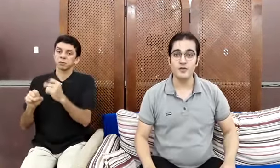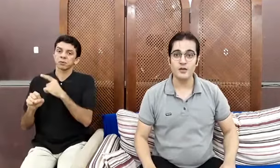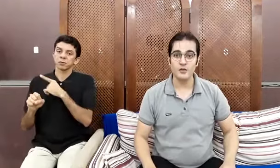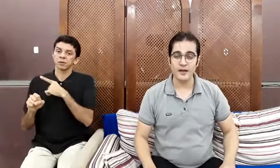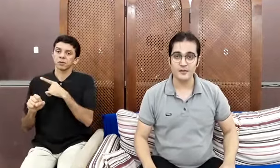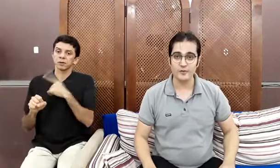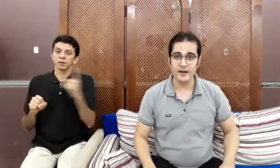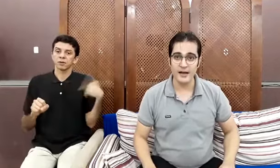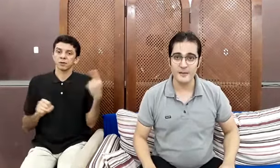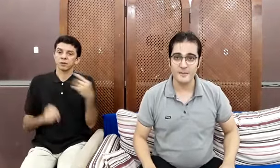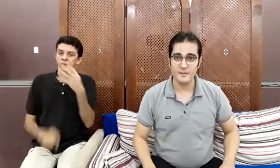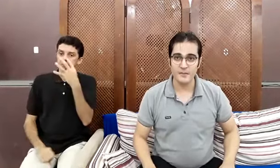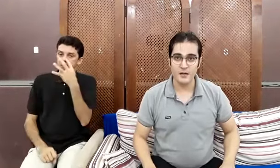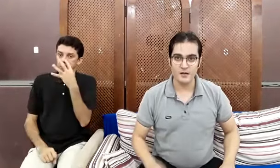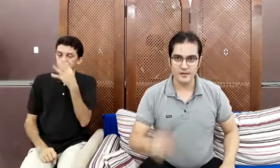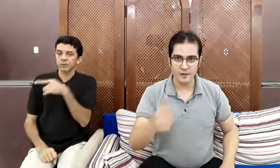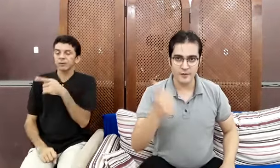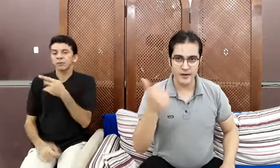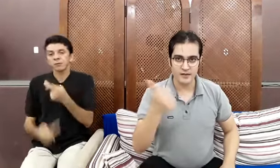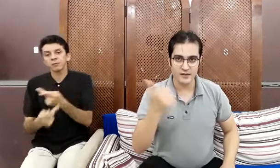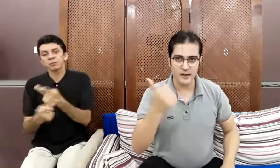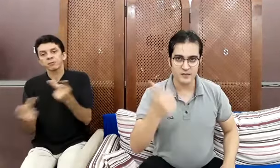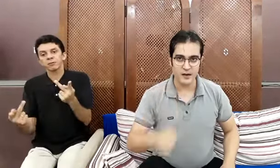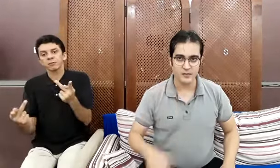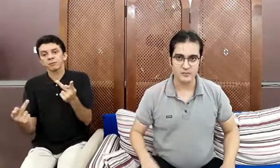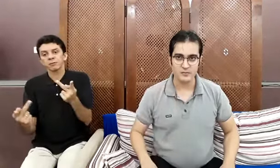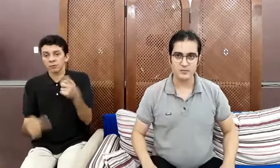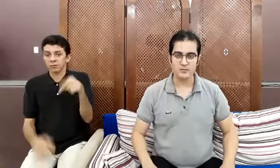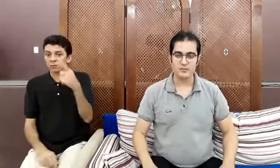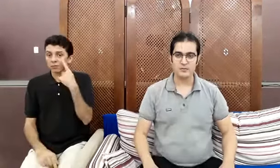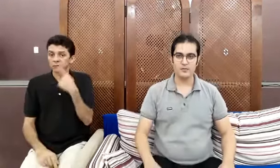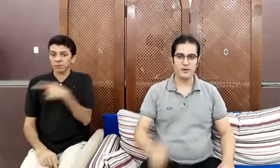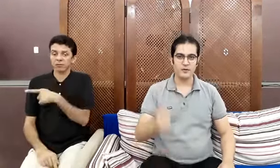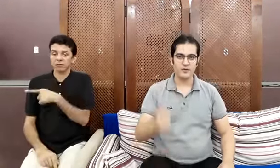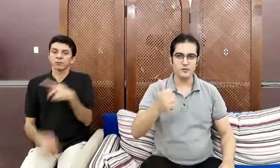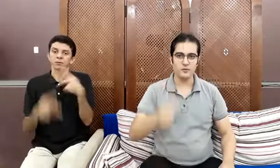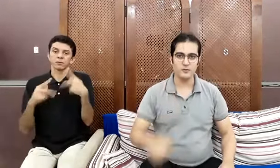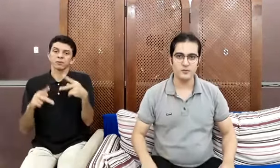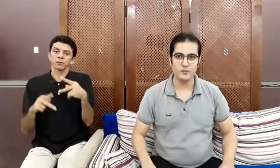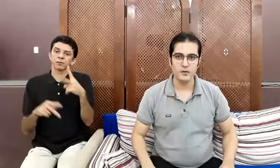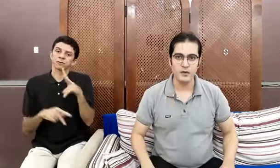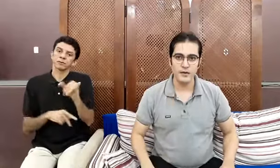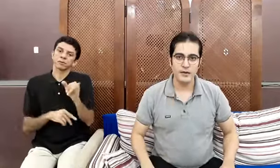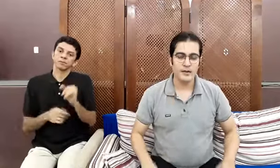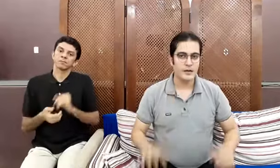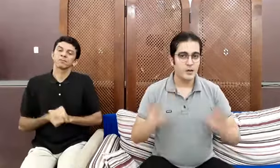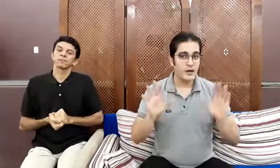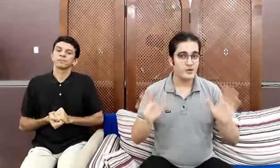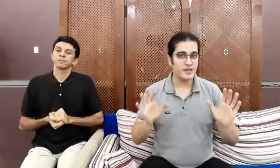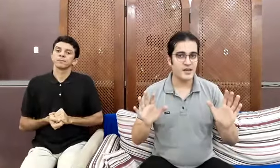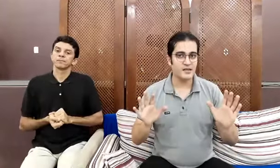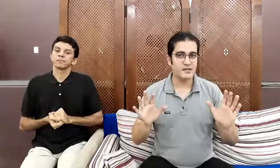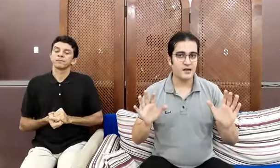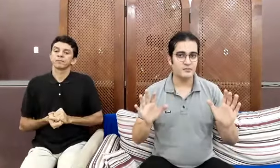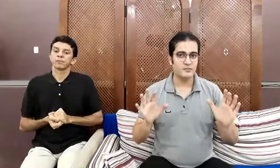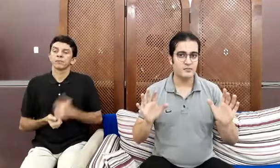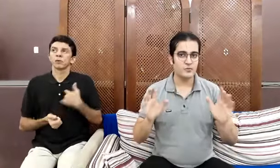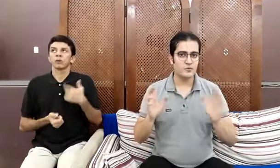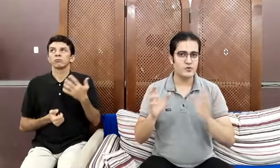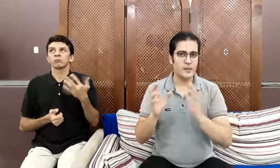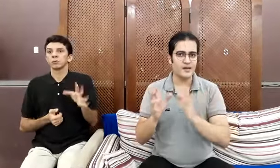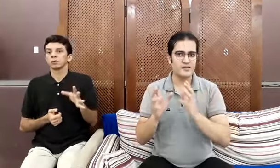ouvi-los. E o que é que eles vão falar? Vai ouvir o que é que esses caras pregam, vai ouvir isso. Não quero